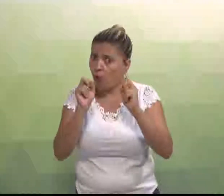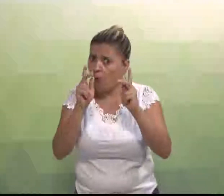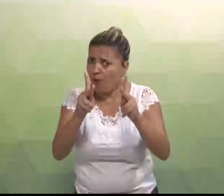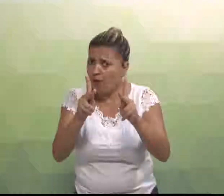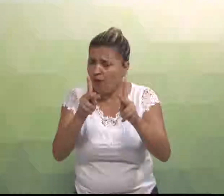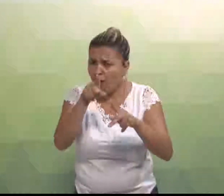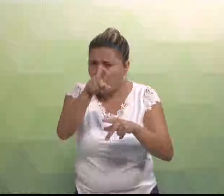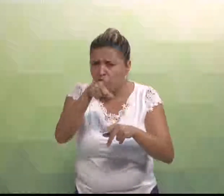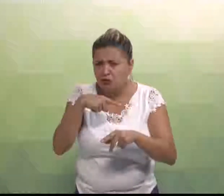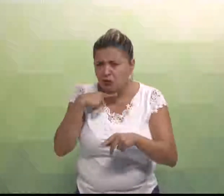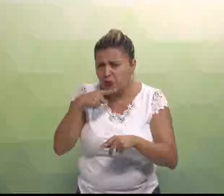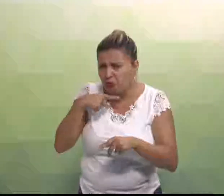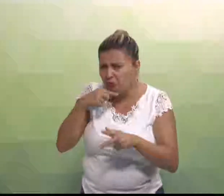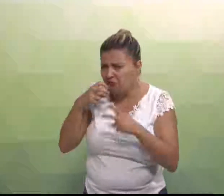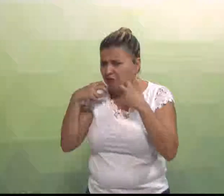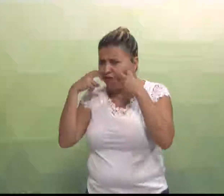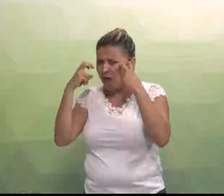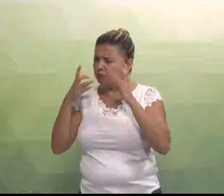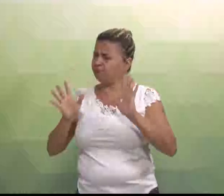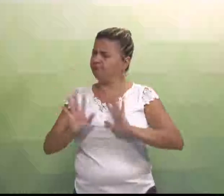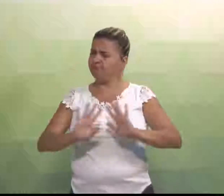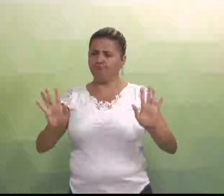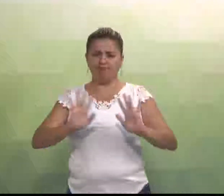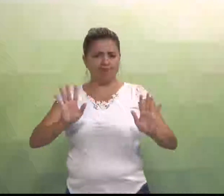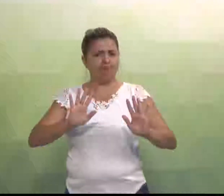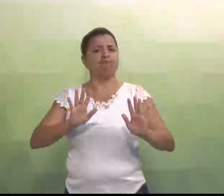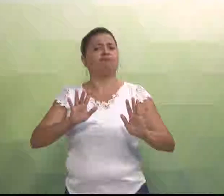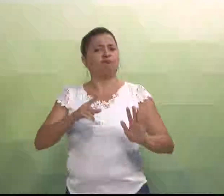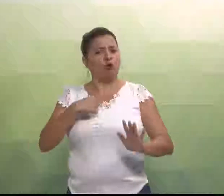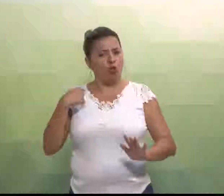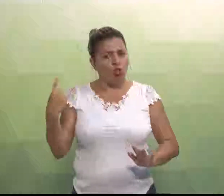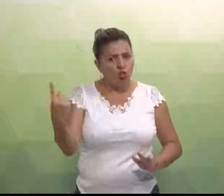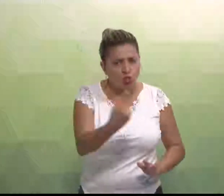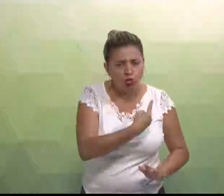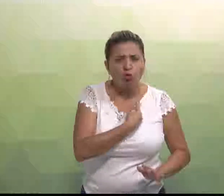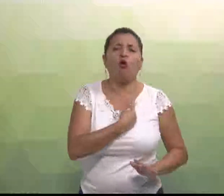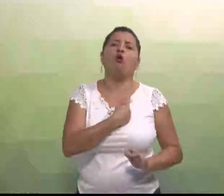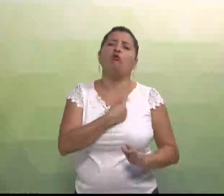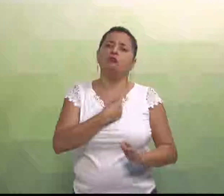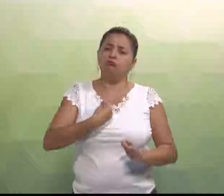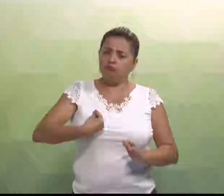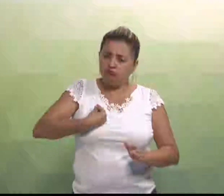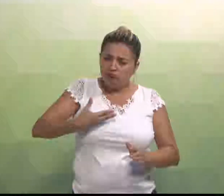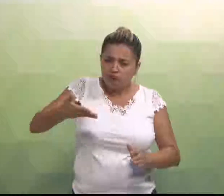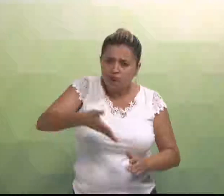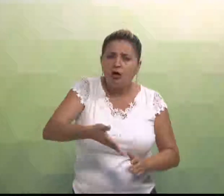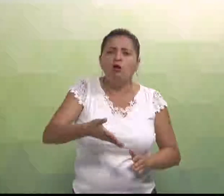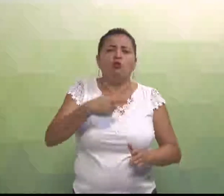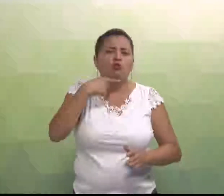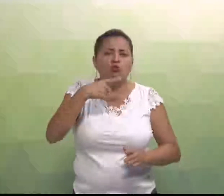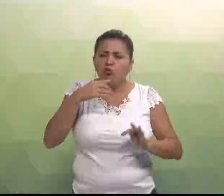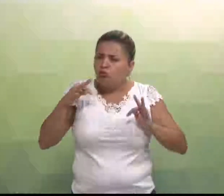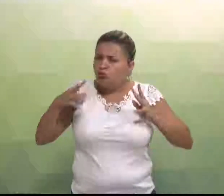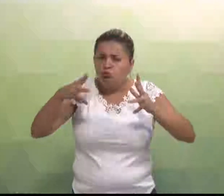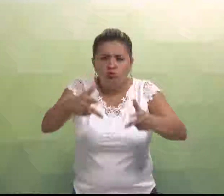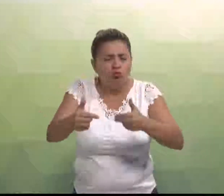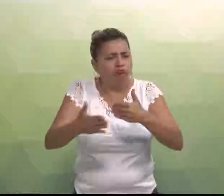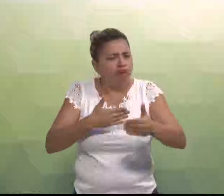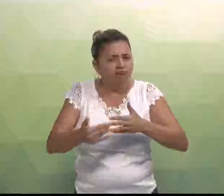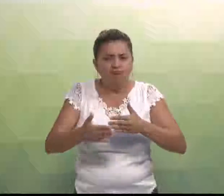ok? Então, caso vocês tenham alguma dúvida, não fiquem com vergonha, tá? Todos nós estamos aqui presentes para